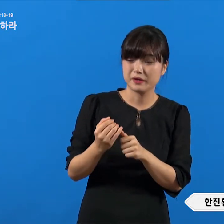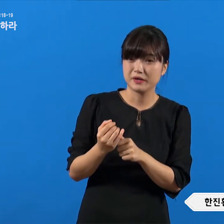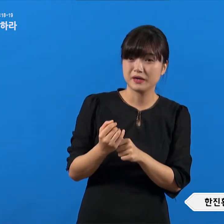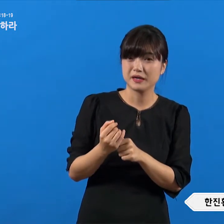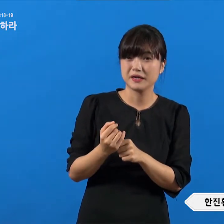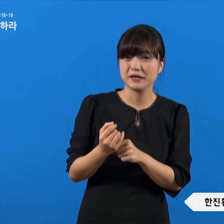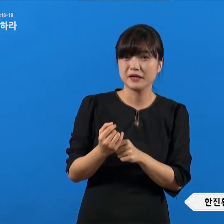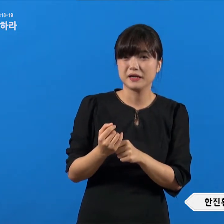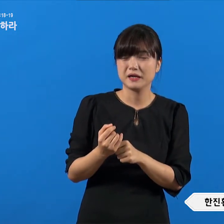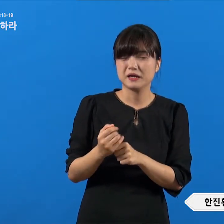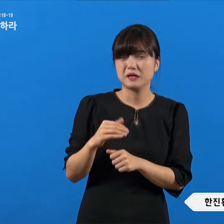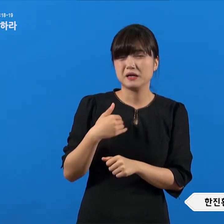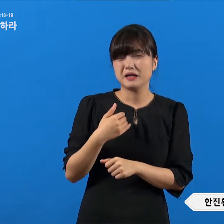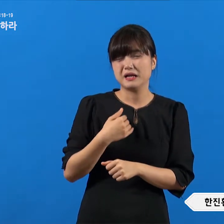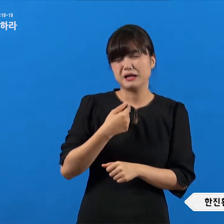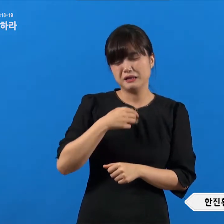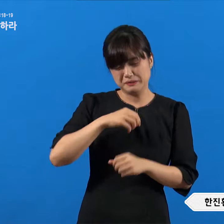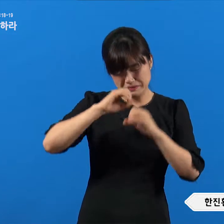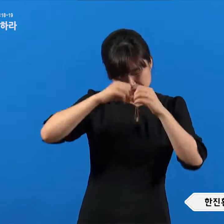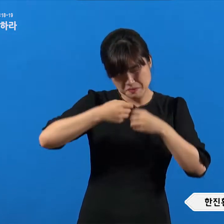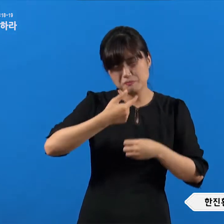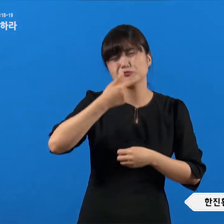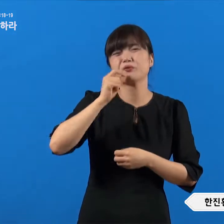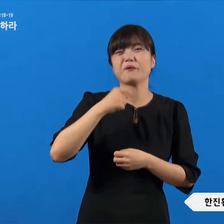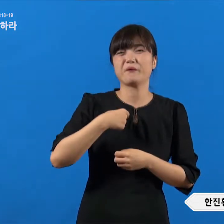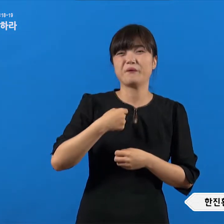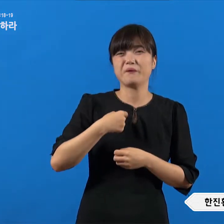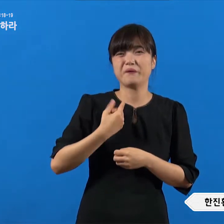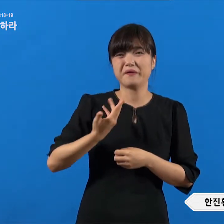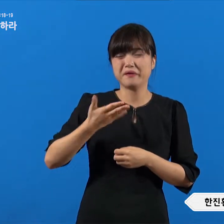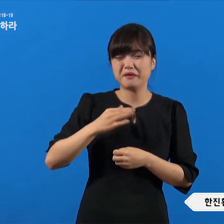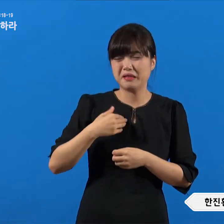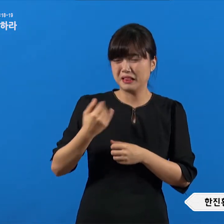어쭙지 않은 남편을 따라와서 고생만 한 사람,